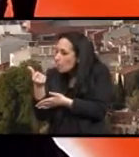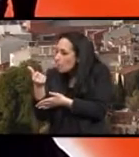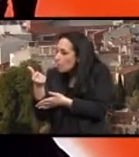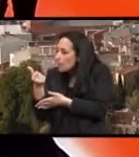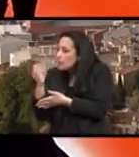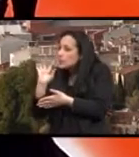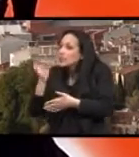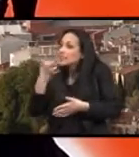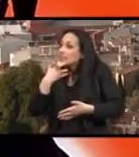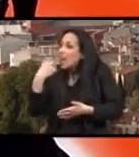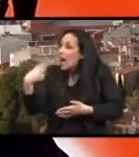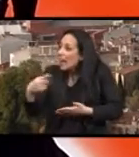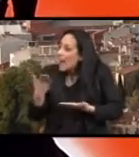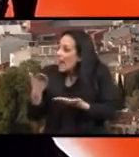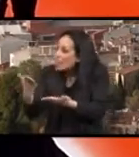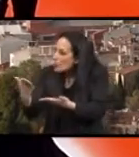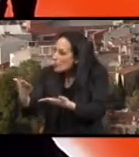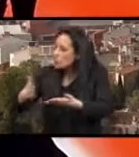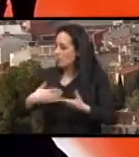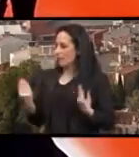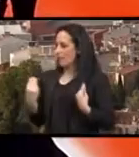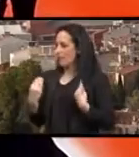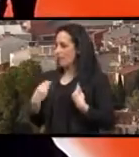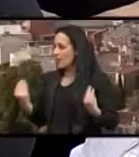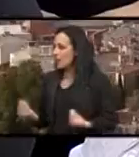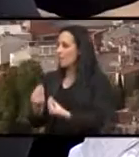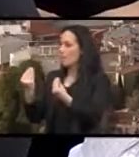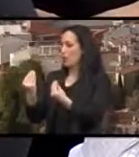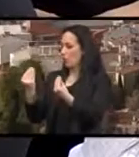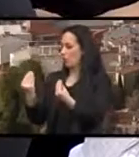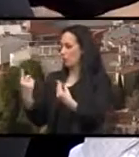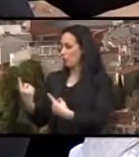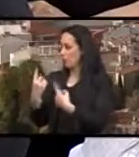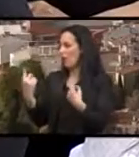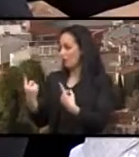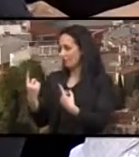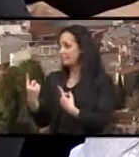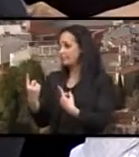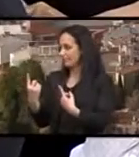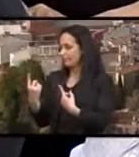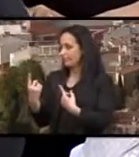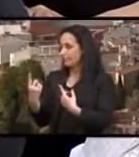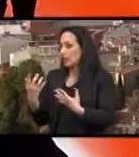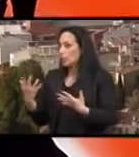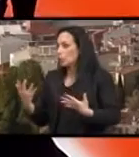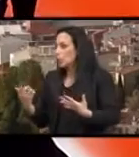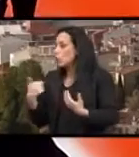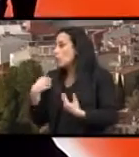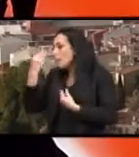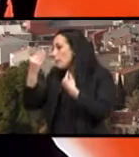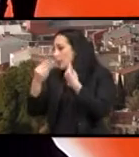les tinguessis no faltaria, no estarien molt. És clar, no necessitaries, depèn quines coses. Exacte. Però, bueno, jo suposo